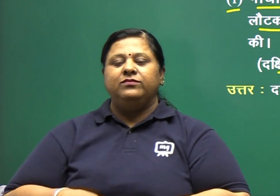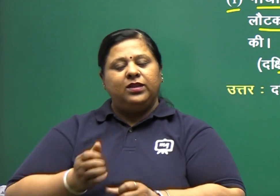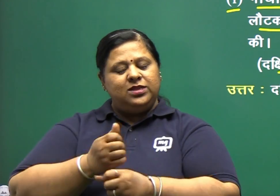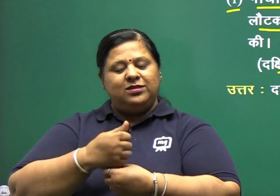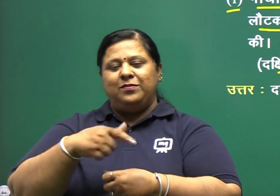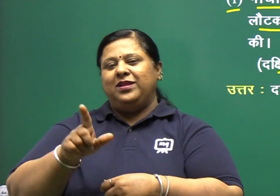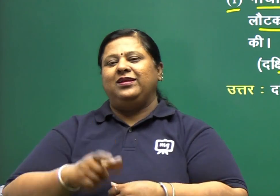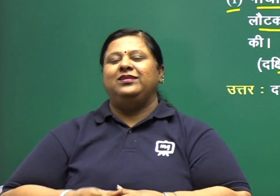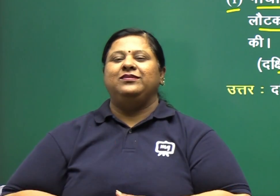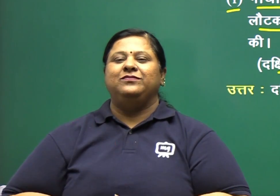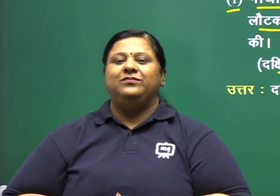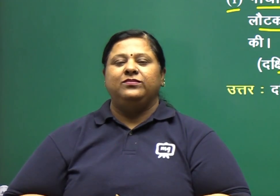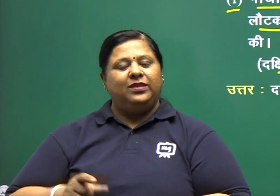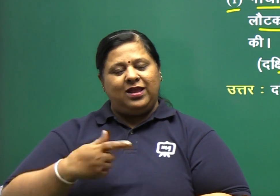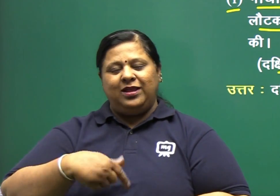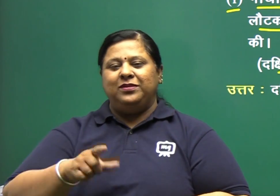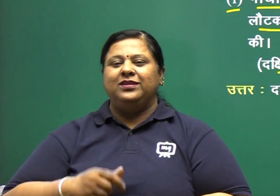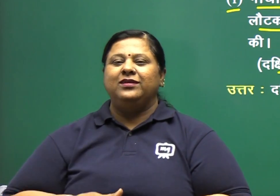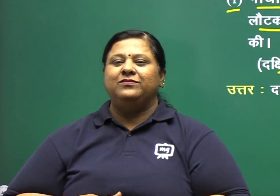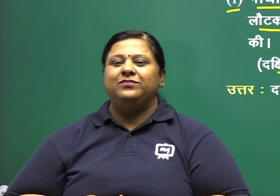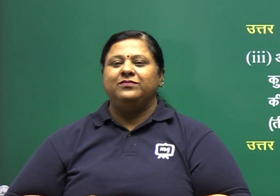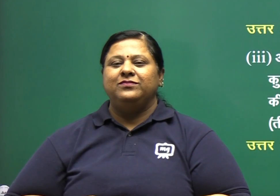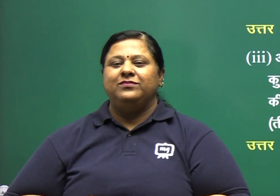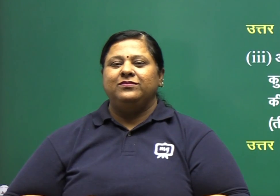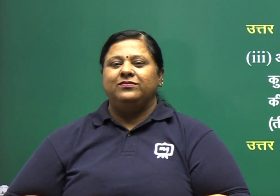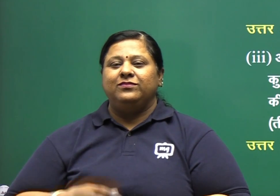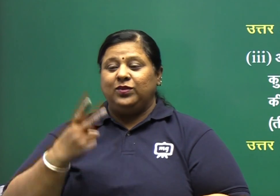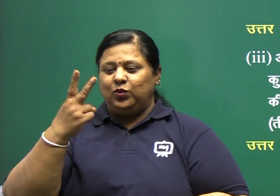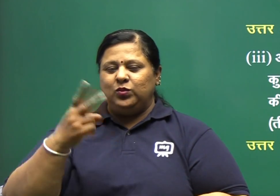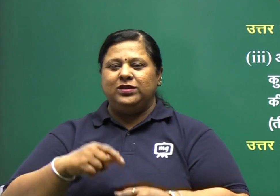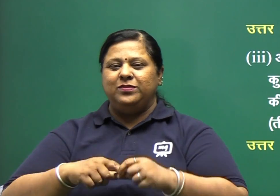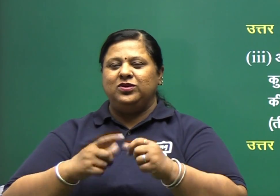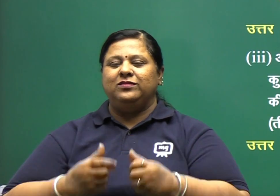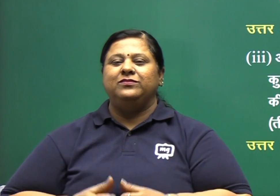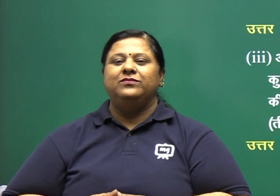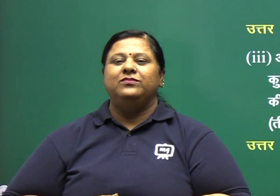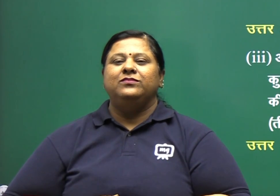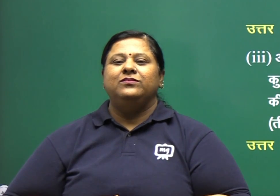की स्थापना की थी। आगे बढ़ते हैं। दूसरा प्रश्न,